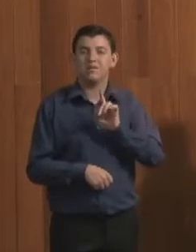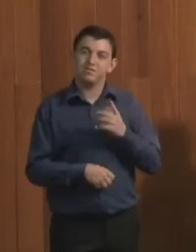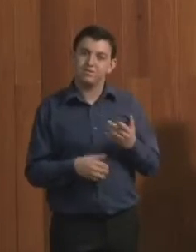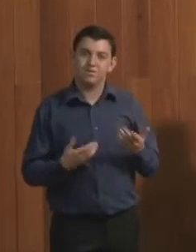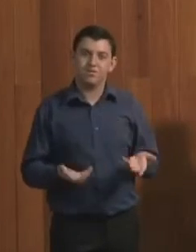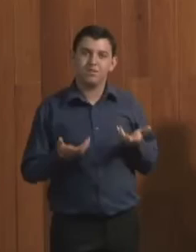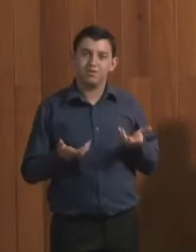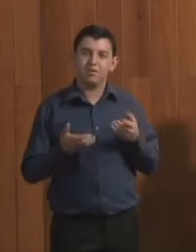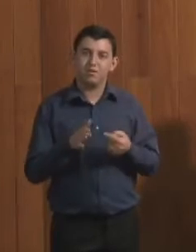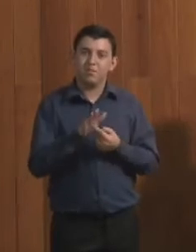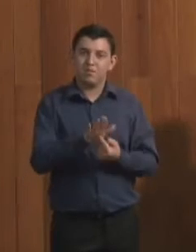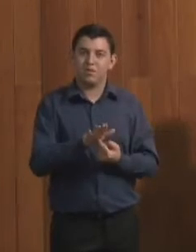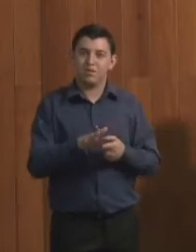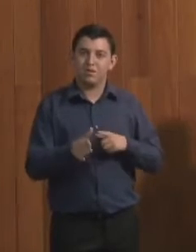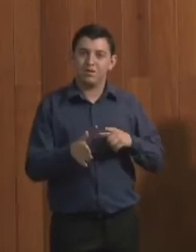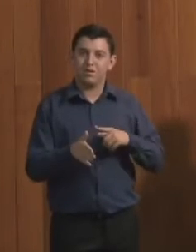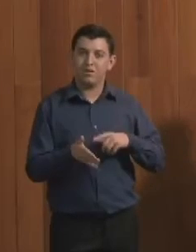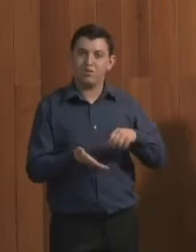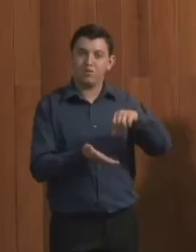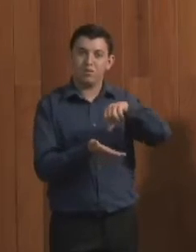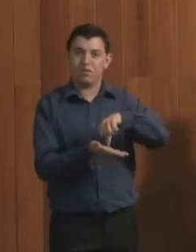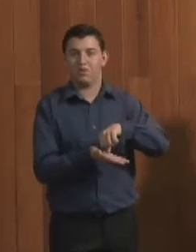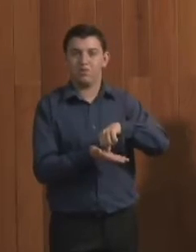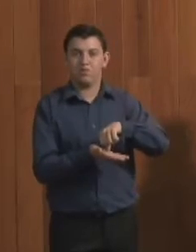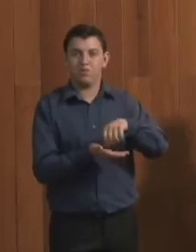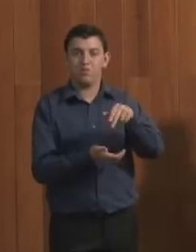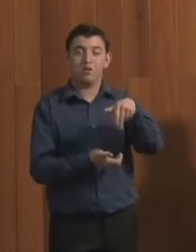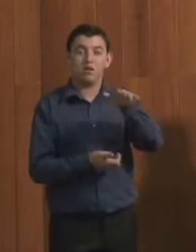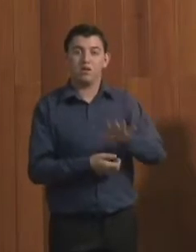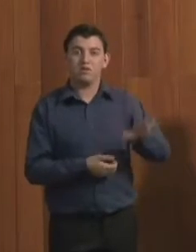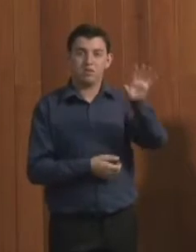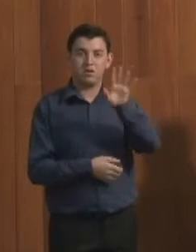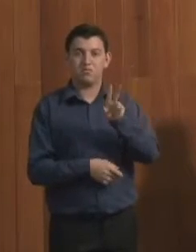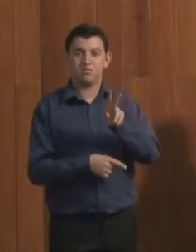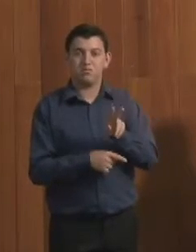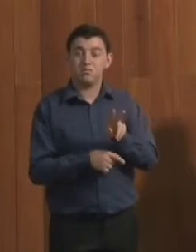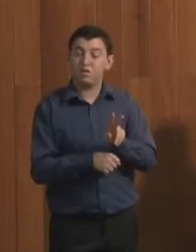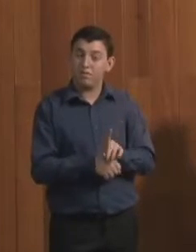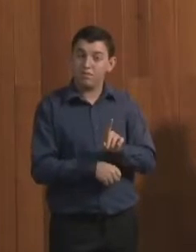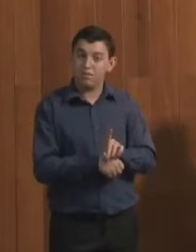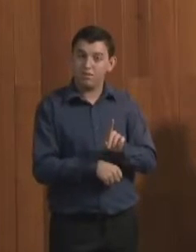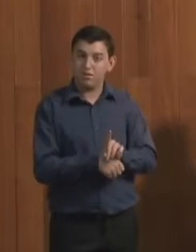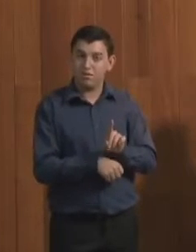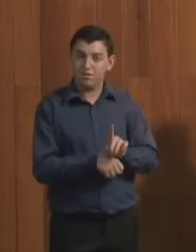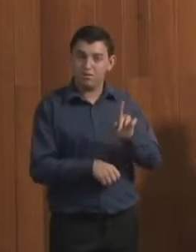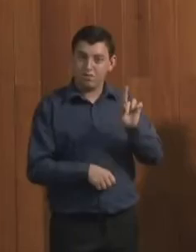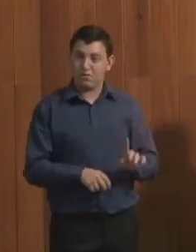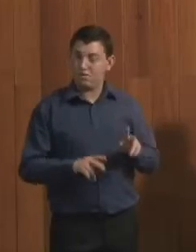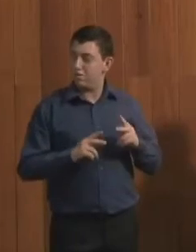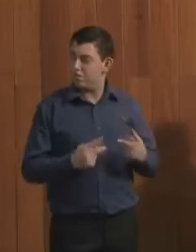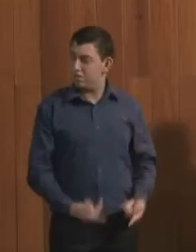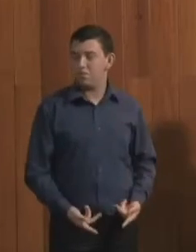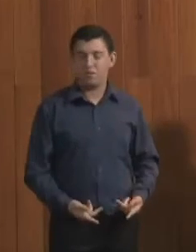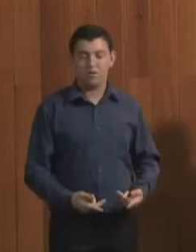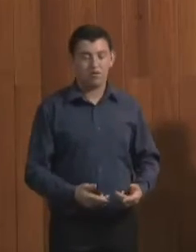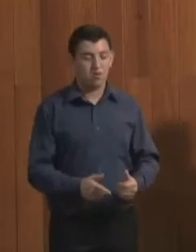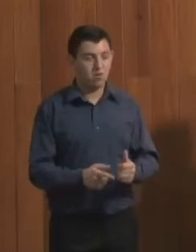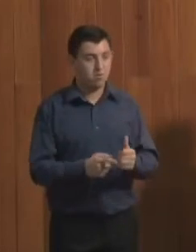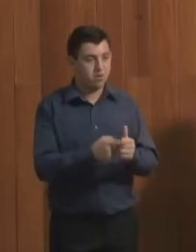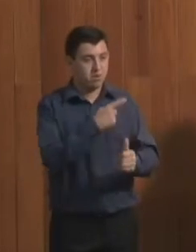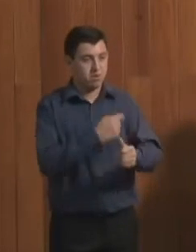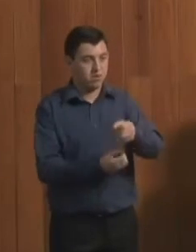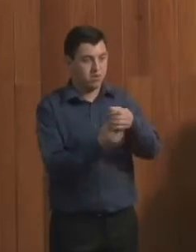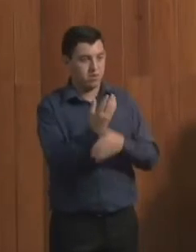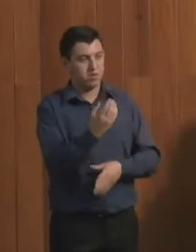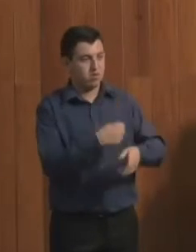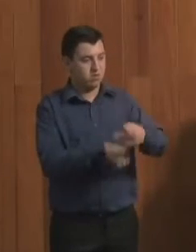relação a um Centro Nacional de Defesa de Direitos Humanos que acontece lá, que foi o primeiro a ser implantado no país, e que temos essa